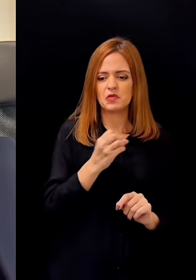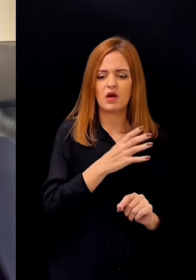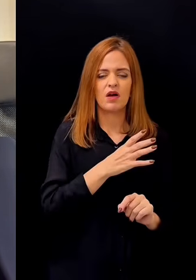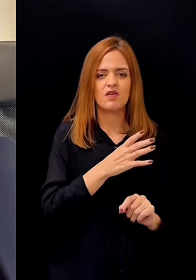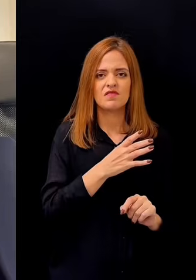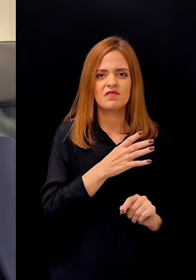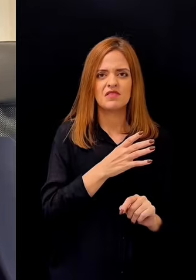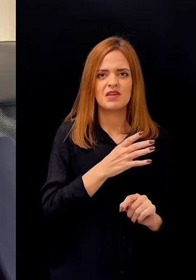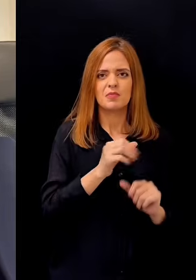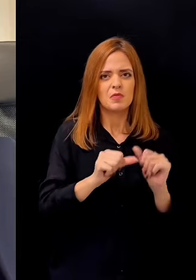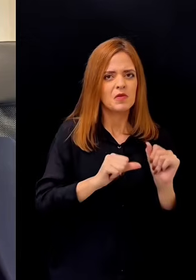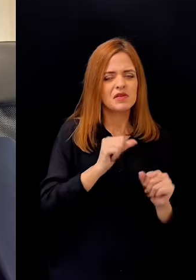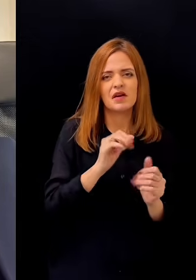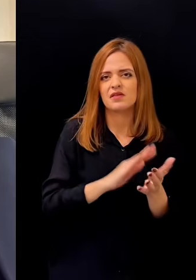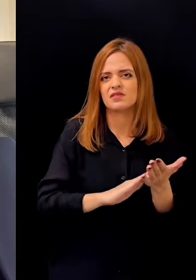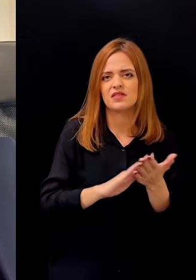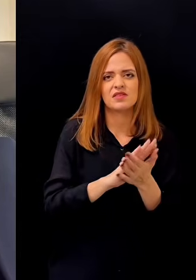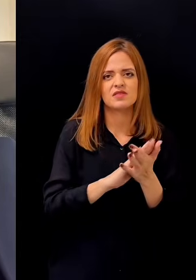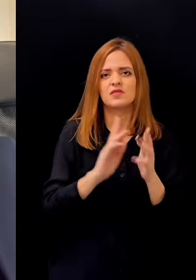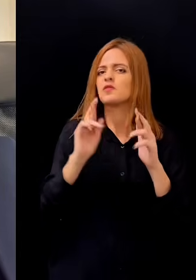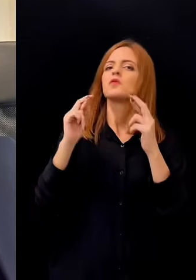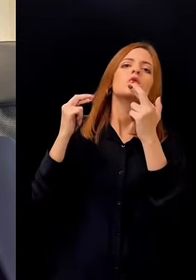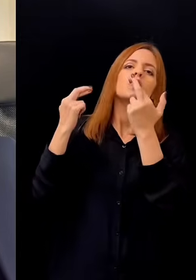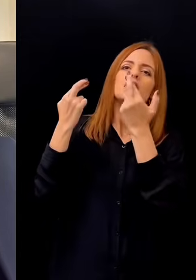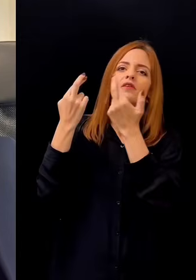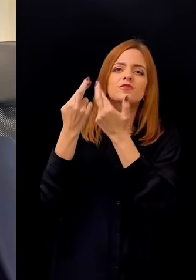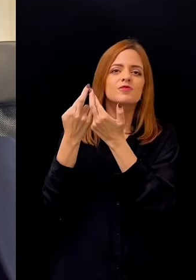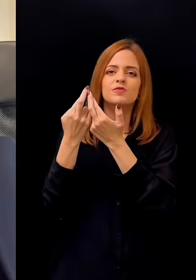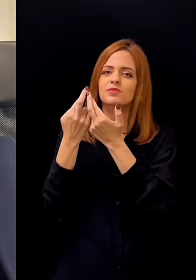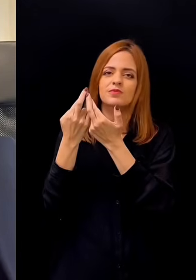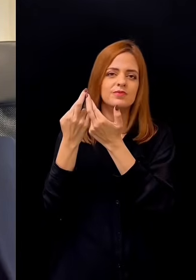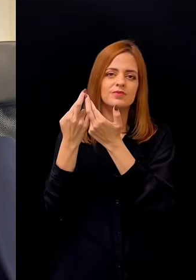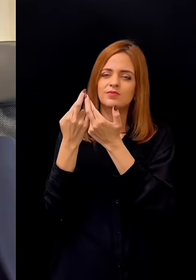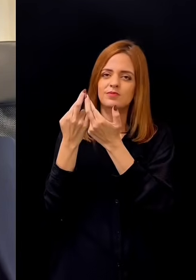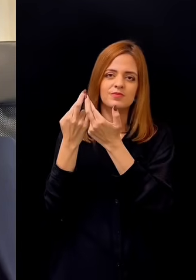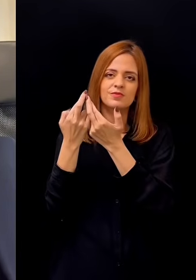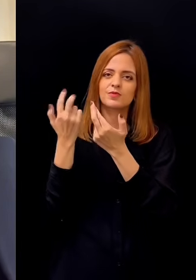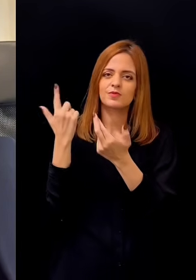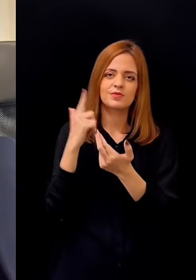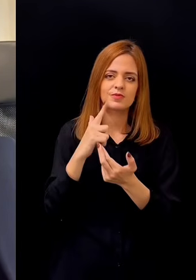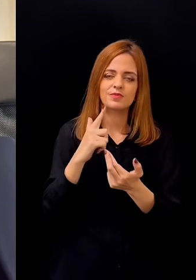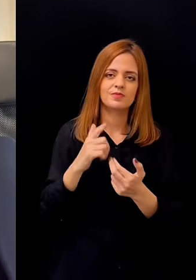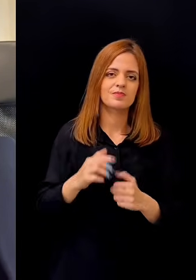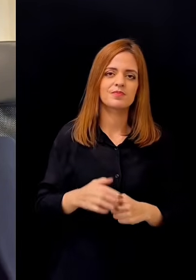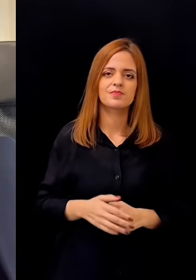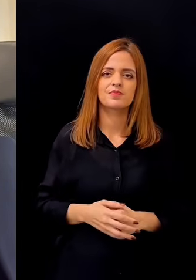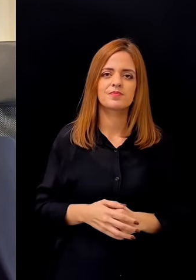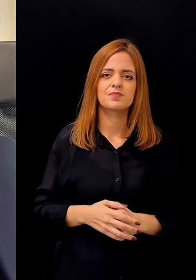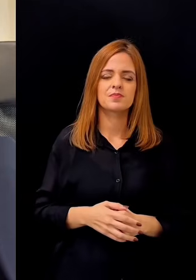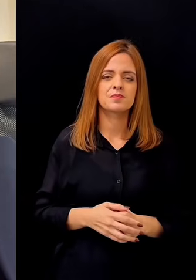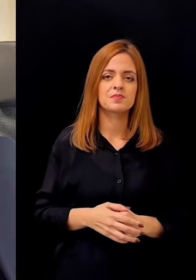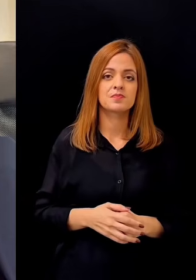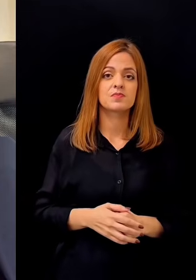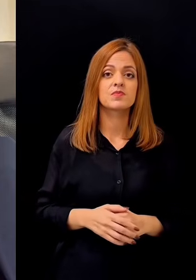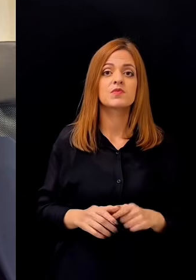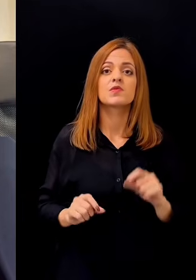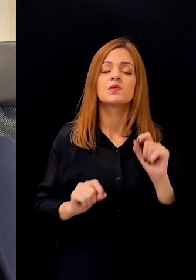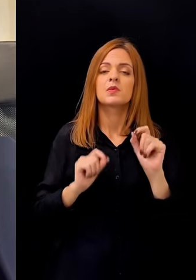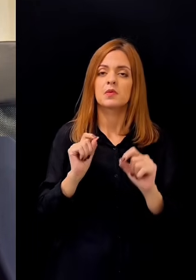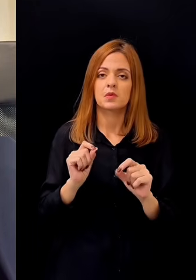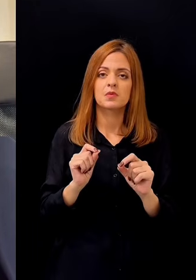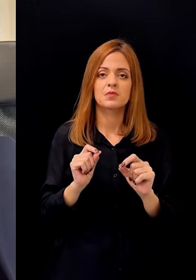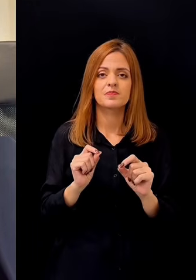ver o reino de Deus. É claro, quando ele fala o que é